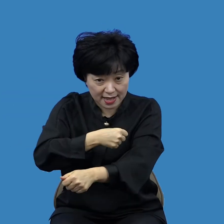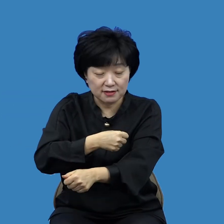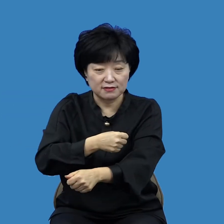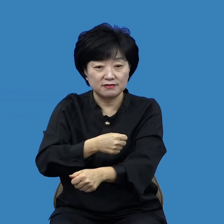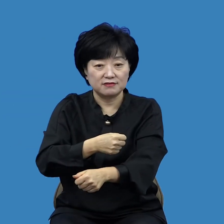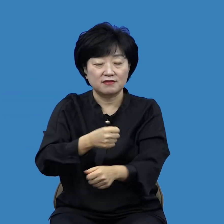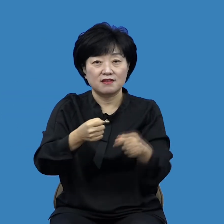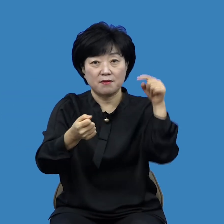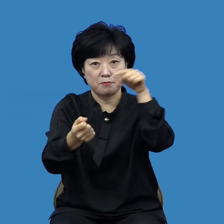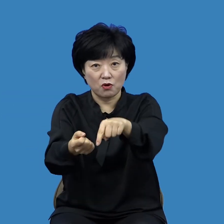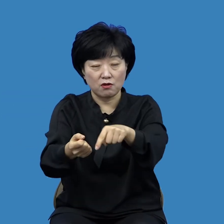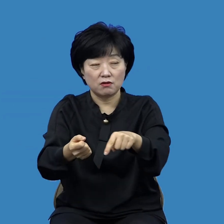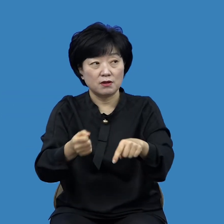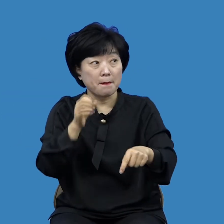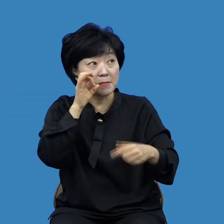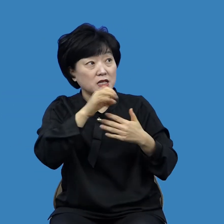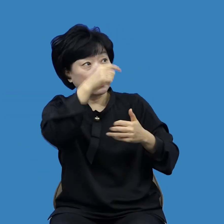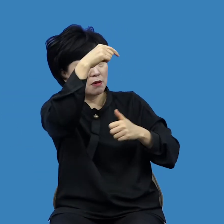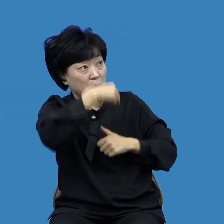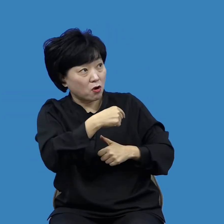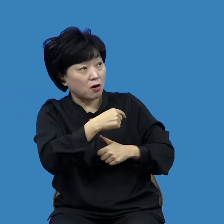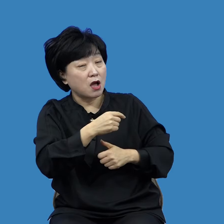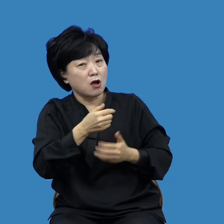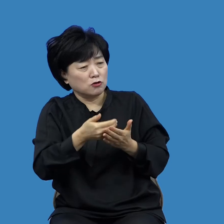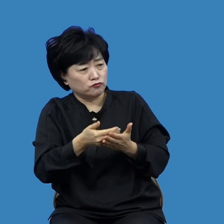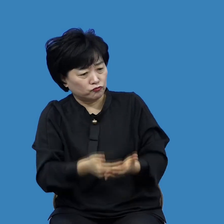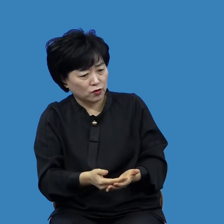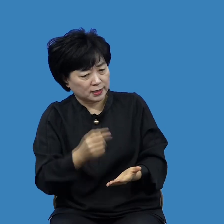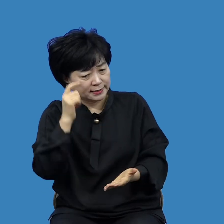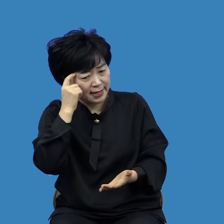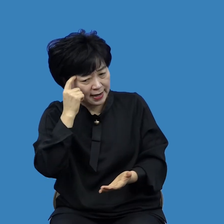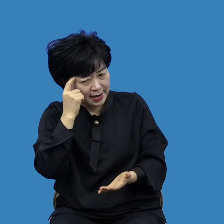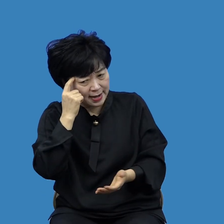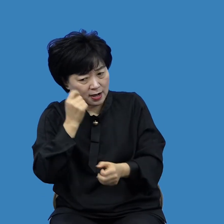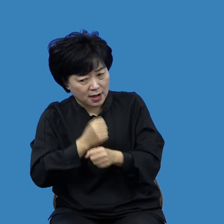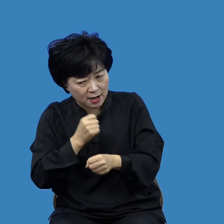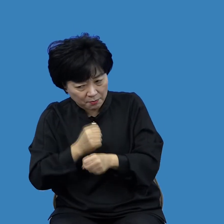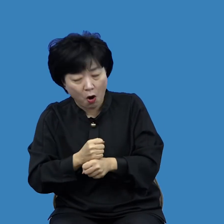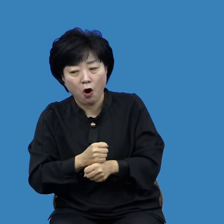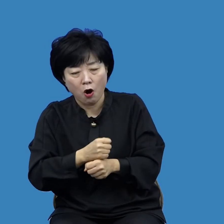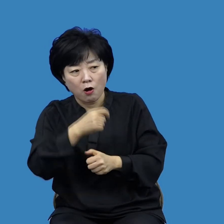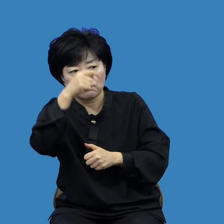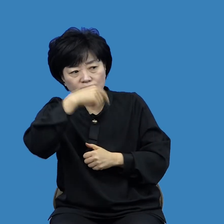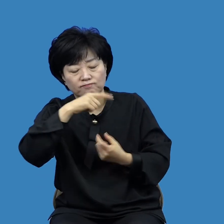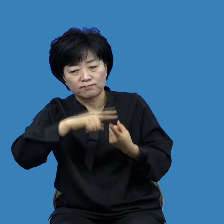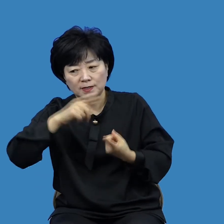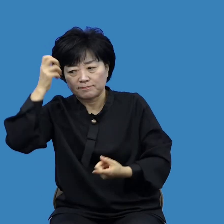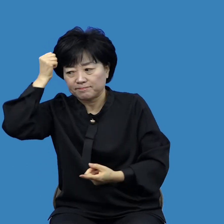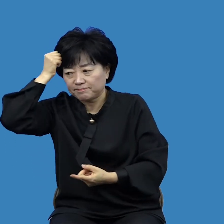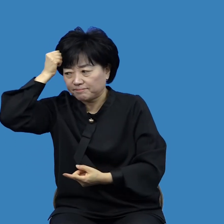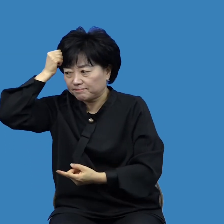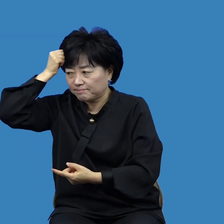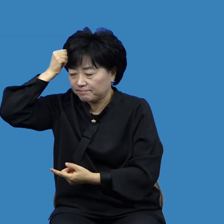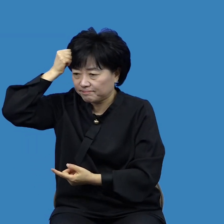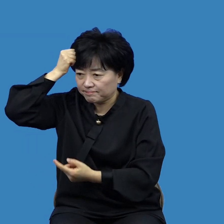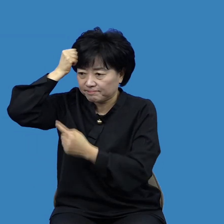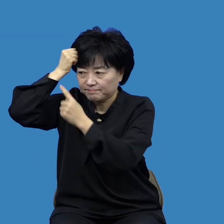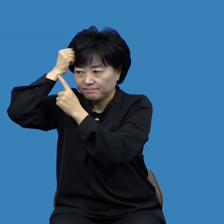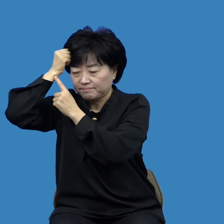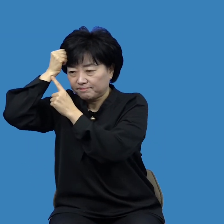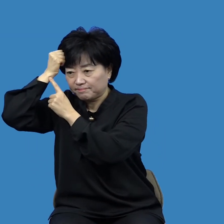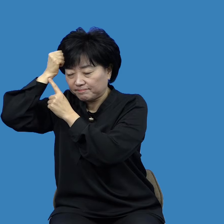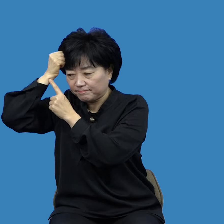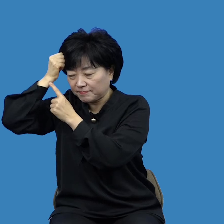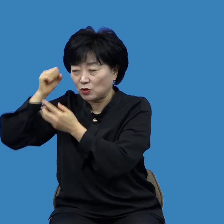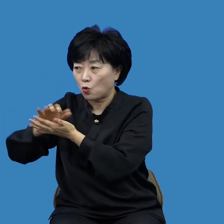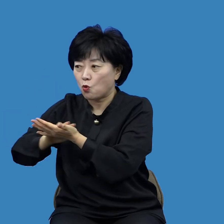이것을 공경한다면, 카바드한다면 어떻게 해야 되는 거예요? 이거를 무겁게 생각하는 거야. 그래서 노는 중간에 또 계속 무슨 생각을